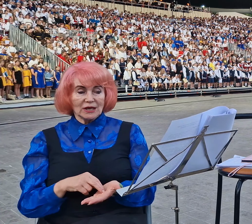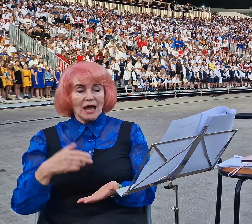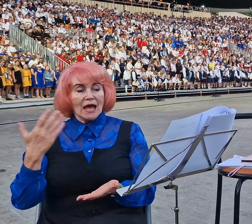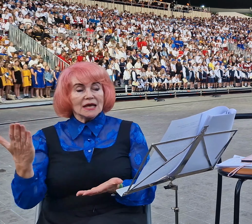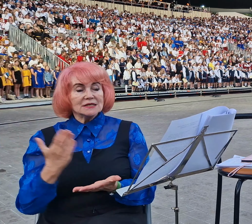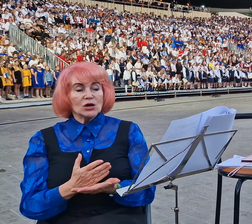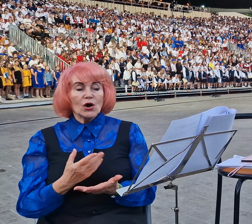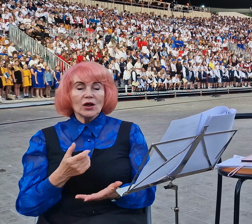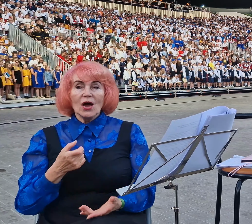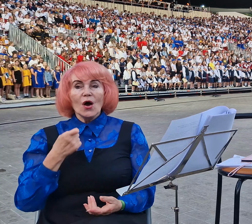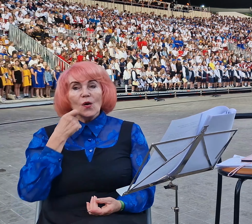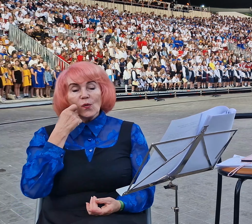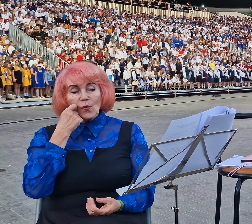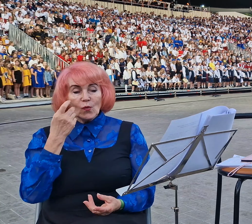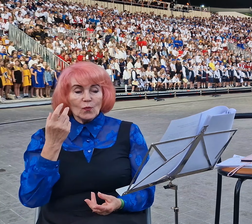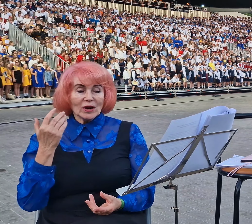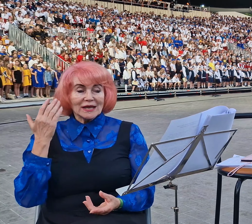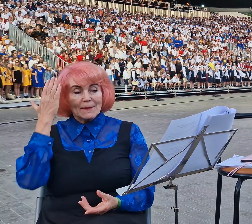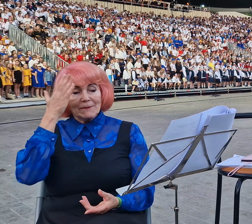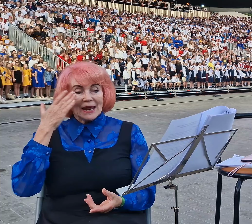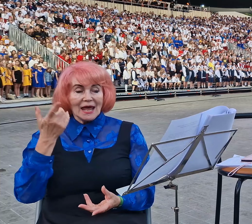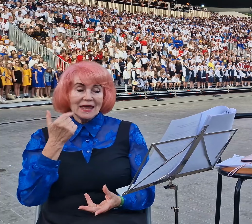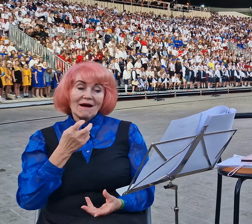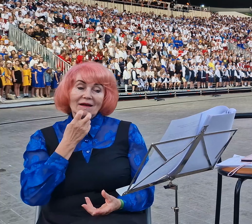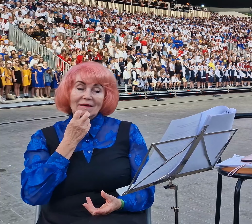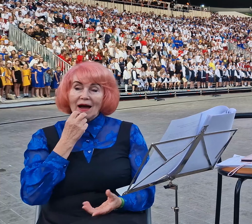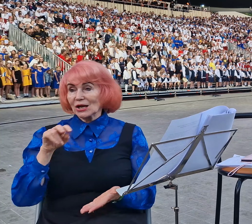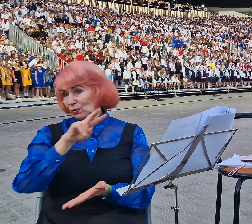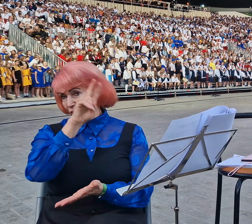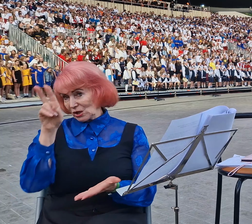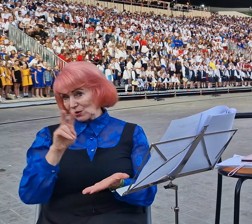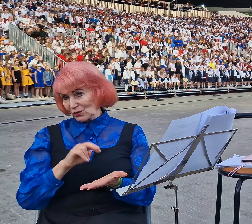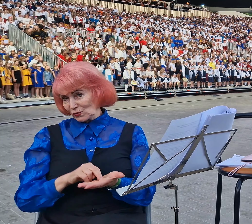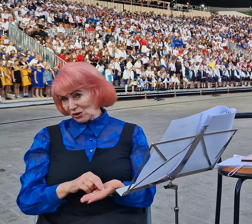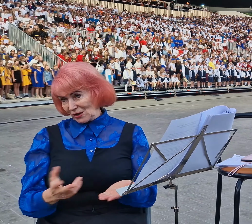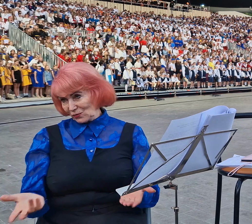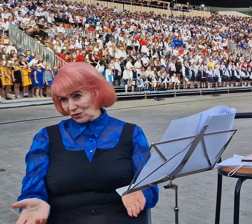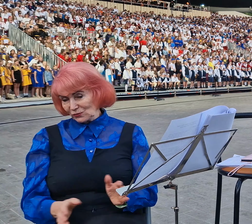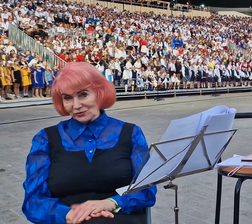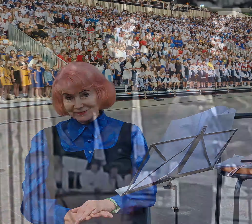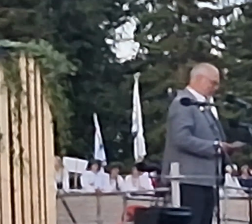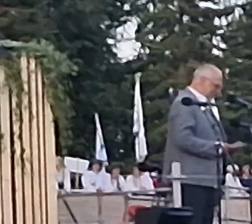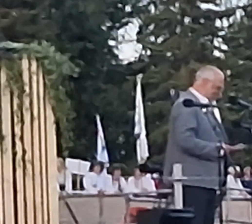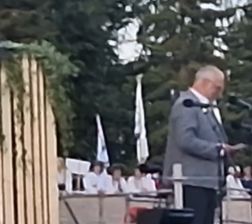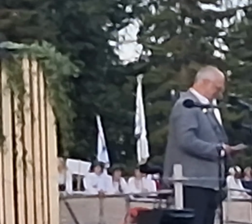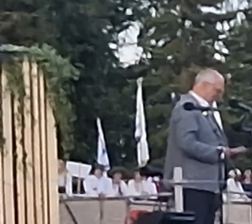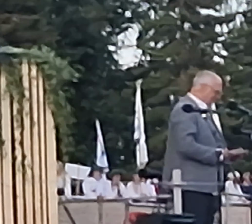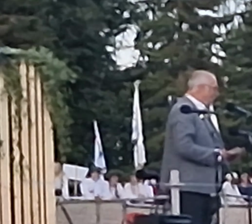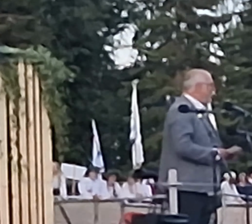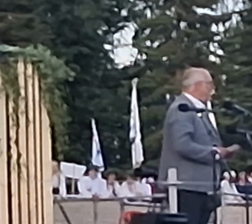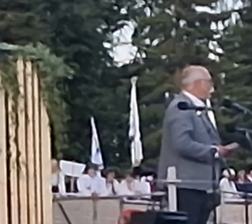küsimus. See on huumorimeele ja naeratuse